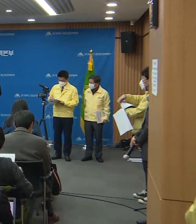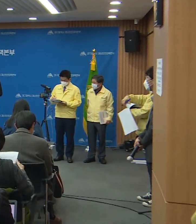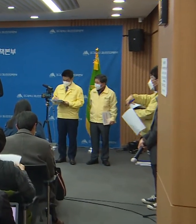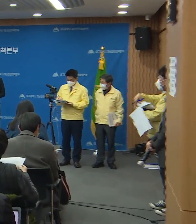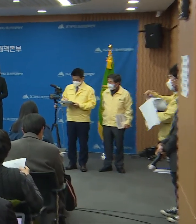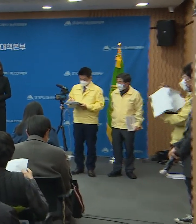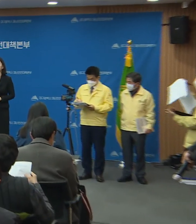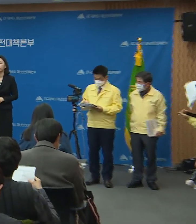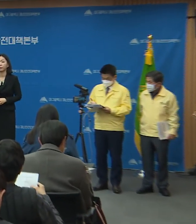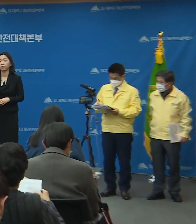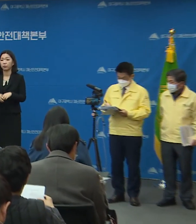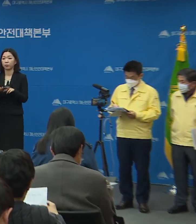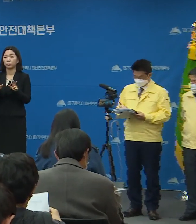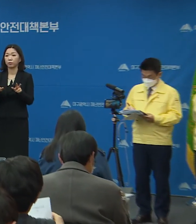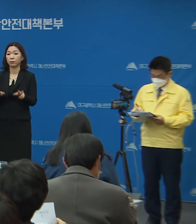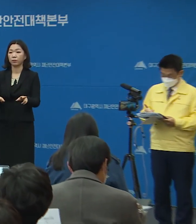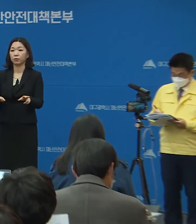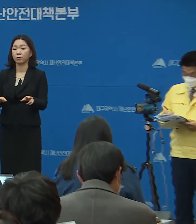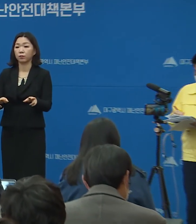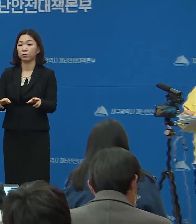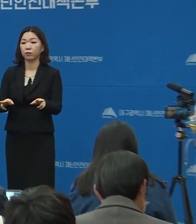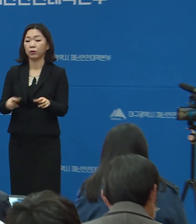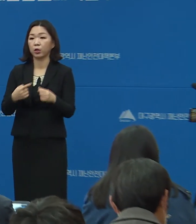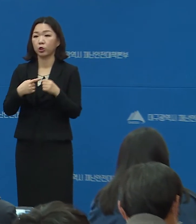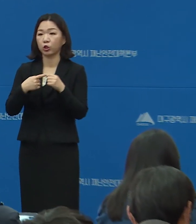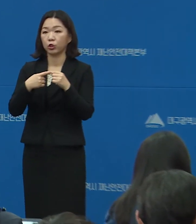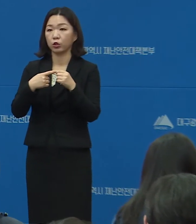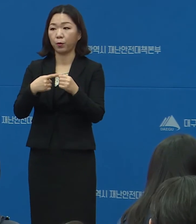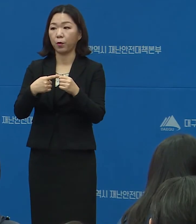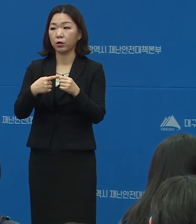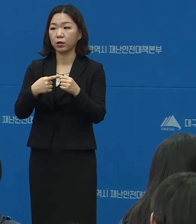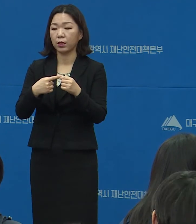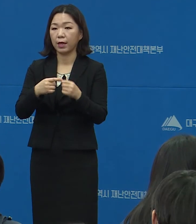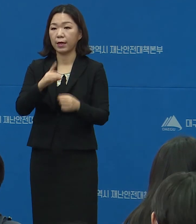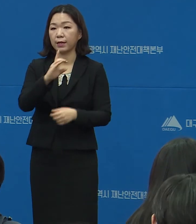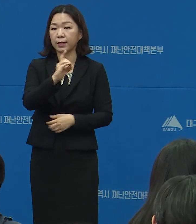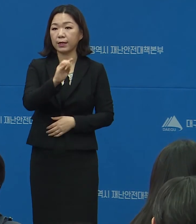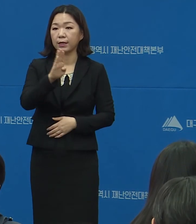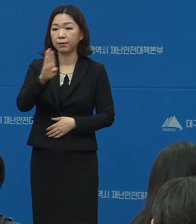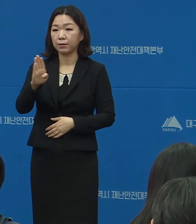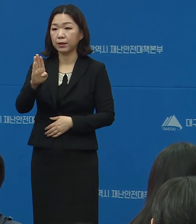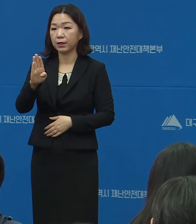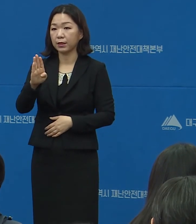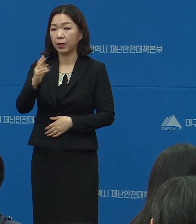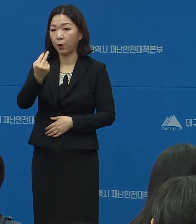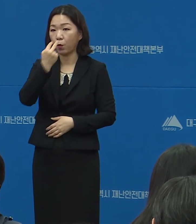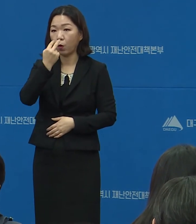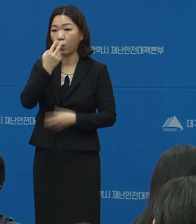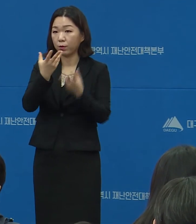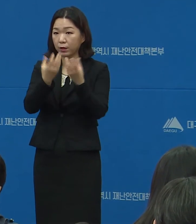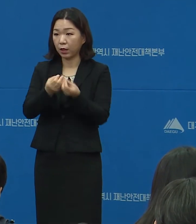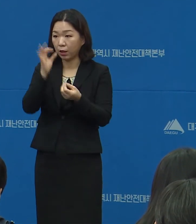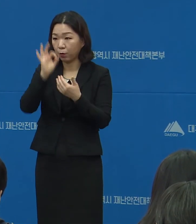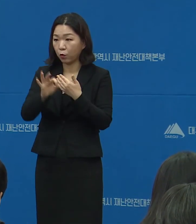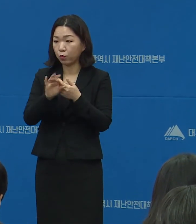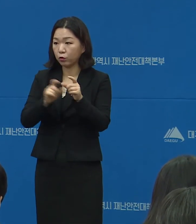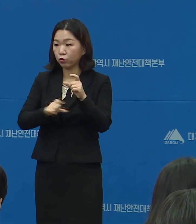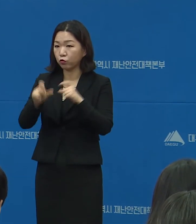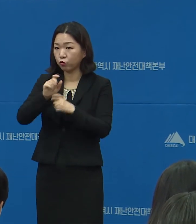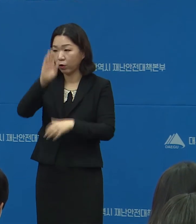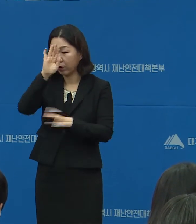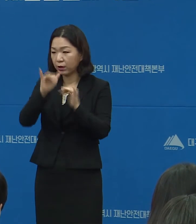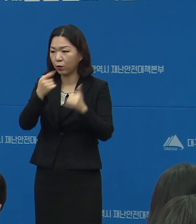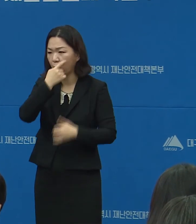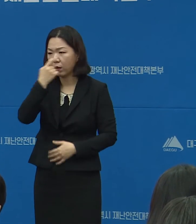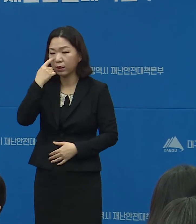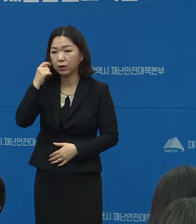주실까요? 지금 첫 번째 DB 손해보험의 사례인 경우에는 저희가 추가 확진자를 확인하지